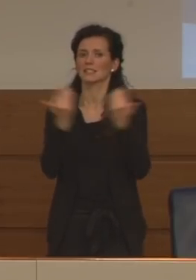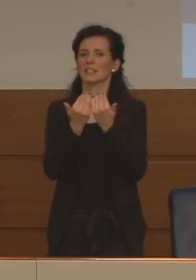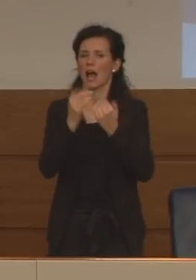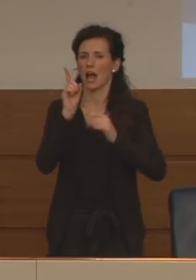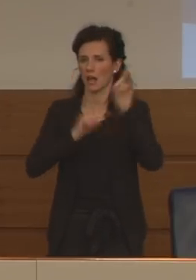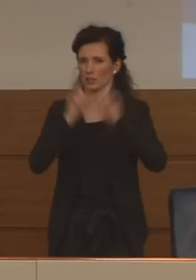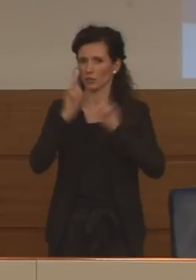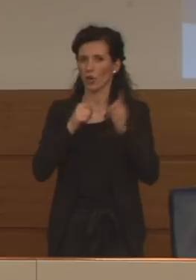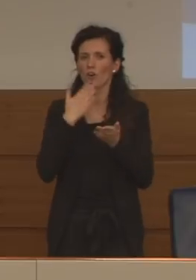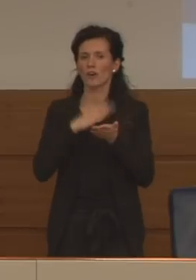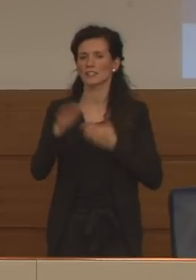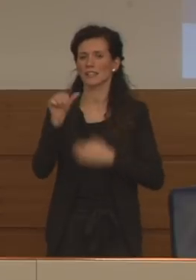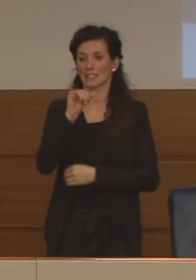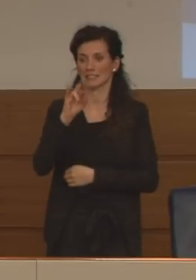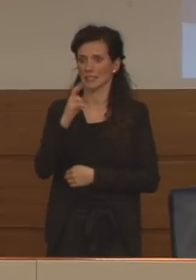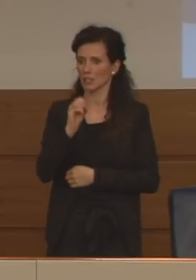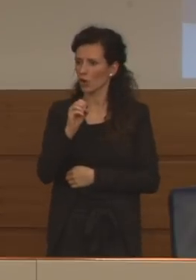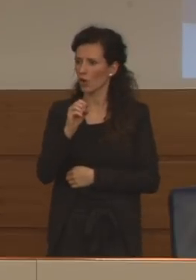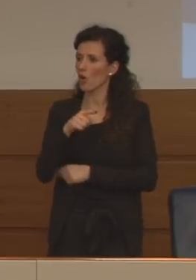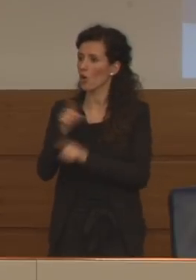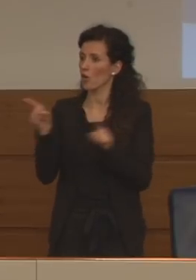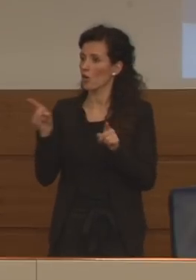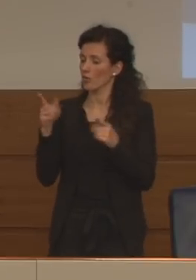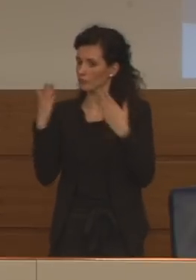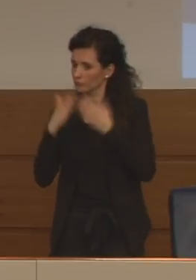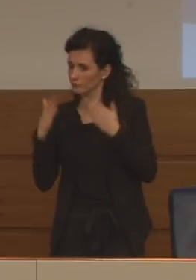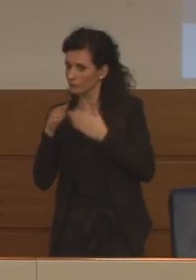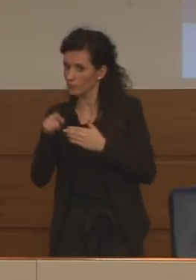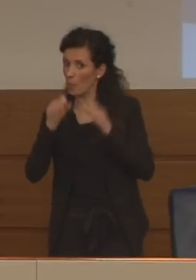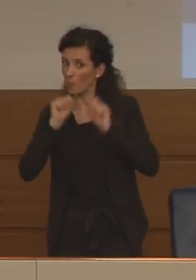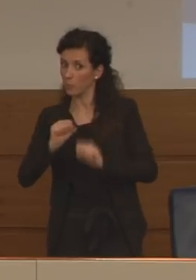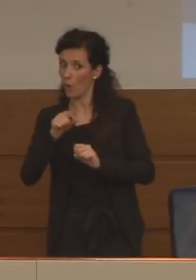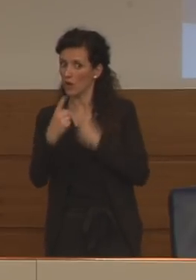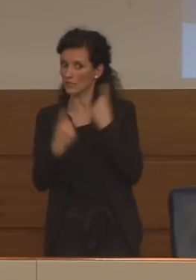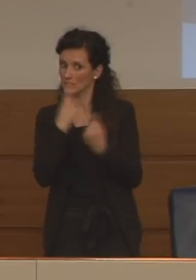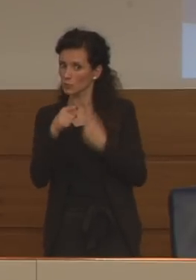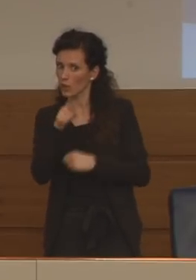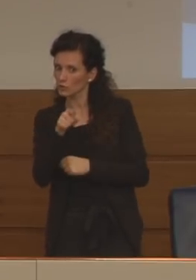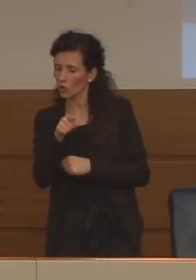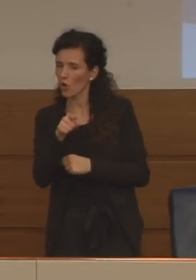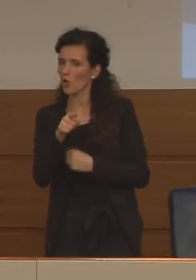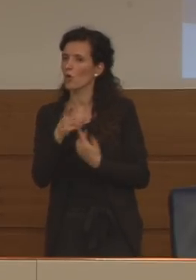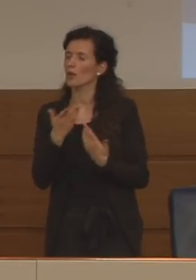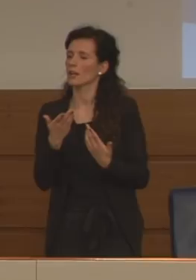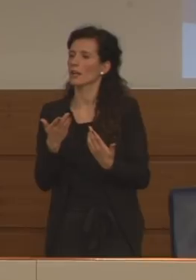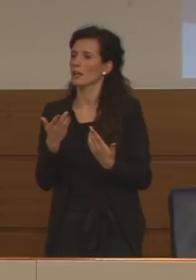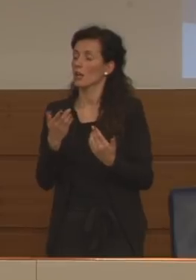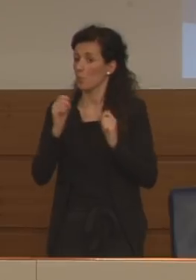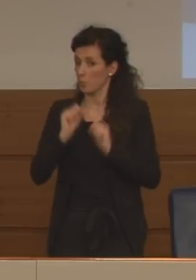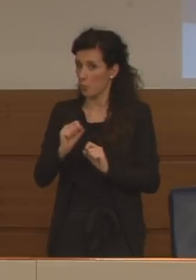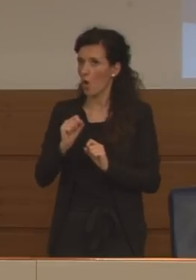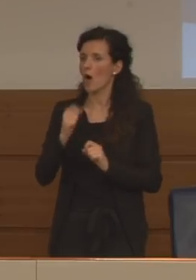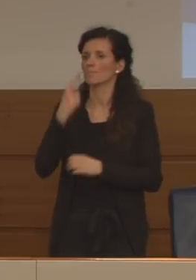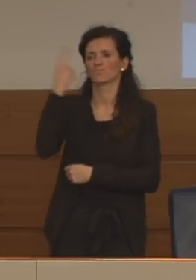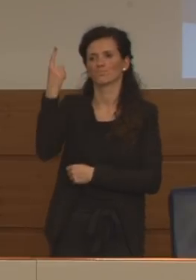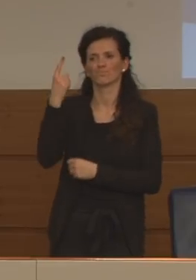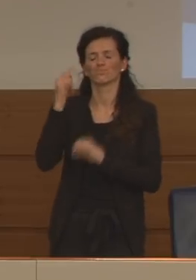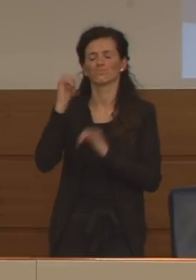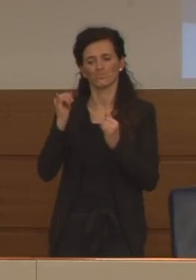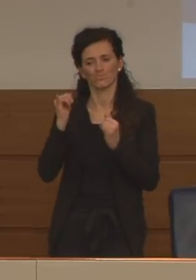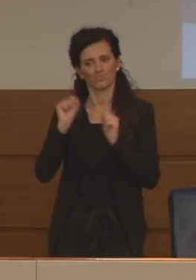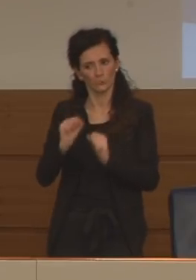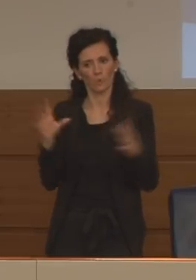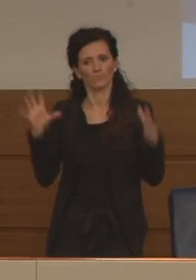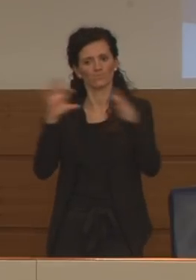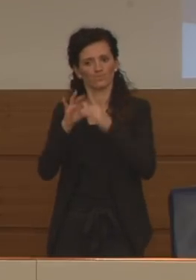la state la state studiando vi risulta potrebbe essere appunto un ipotesi per cercare di dare una spiegazione